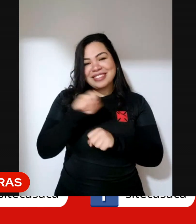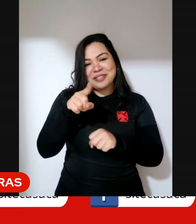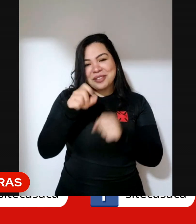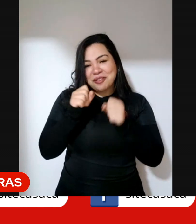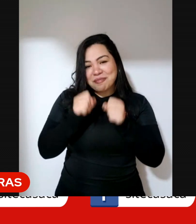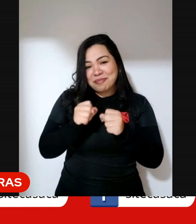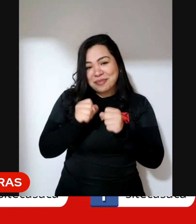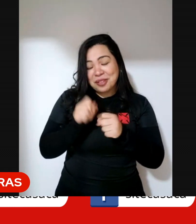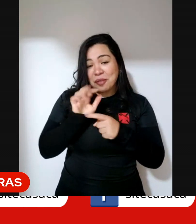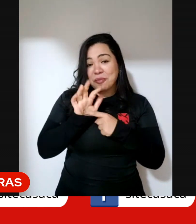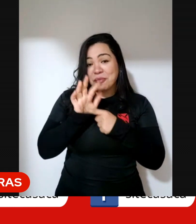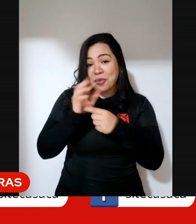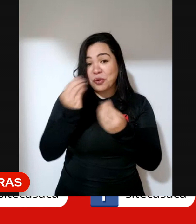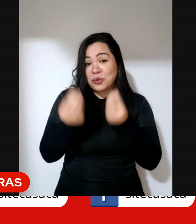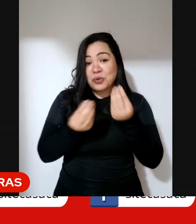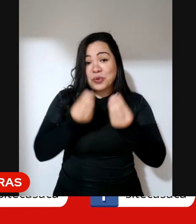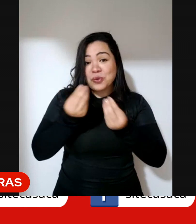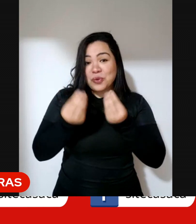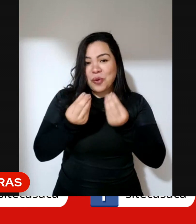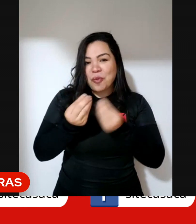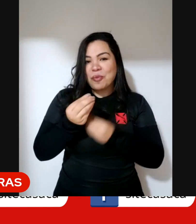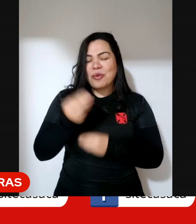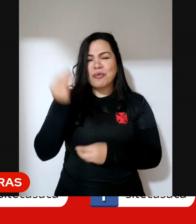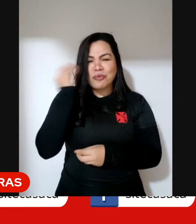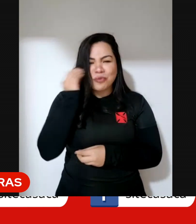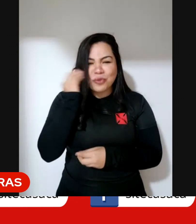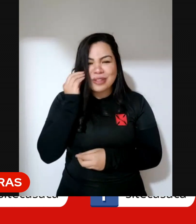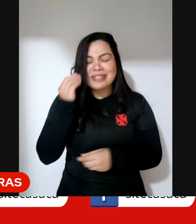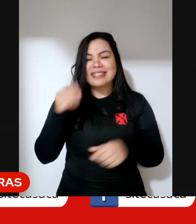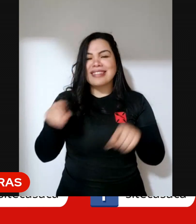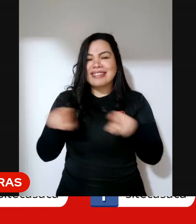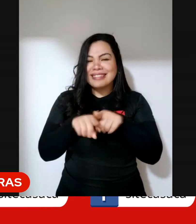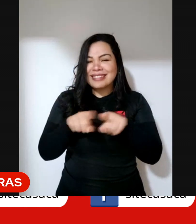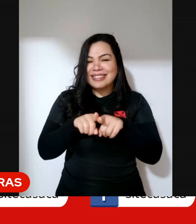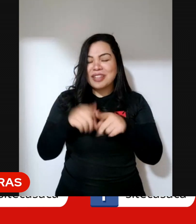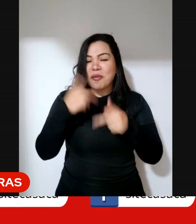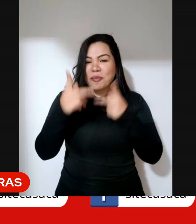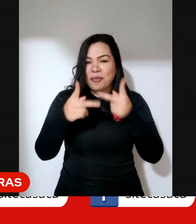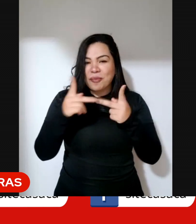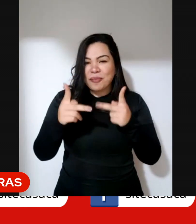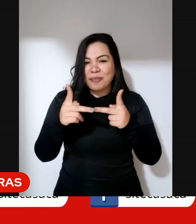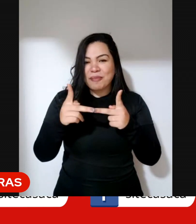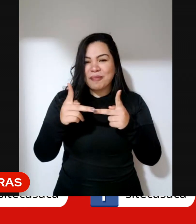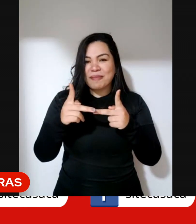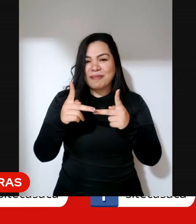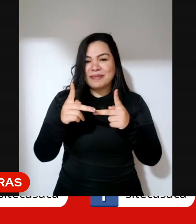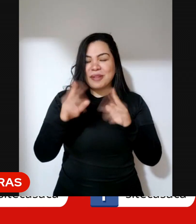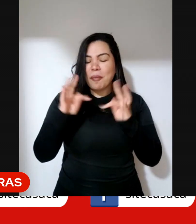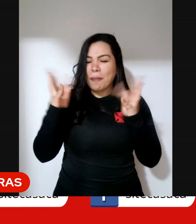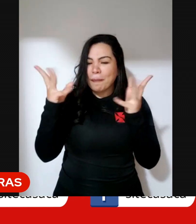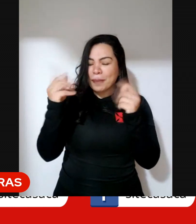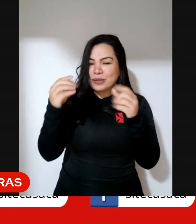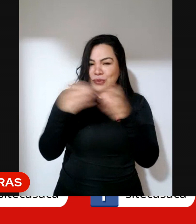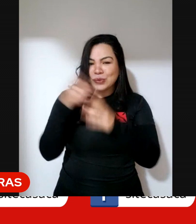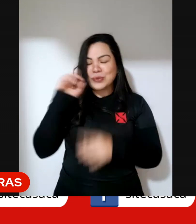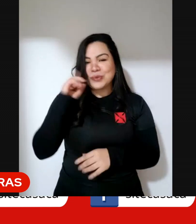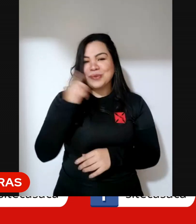me mostrar como é, eu vou tentar fazer também para mandar saudações vascaínas para toda a comunidade